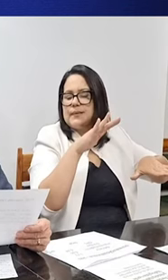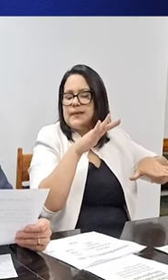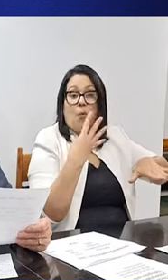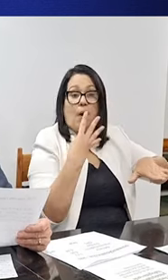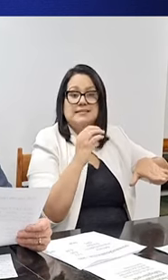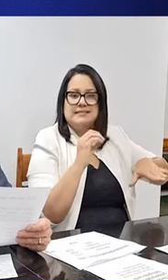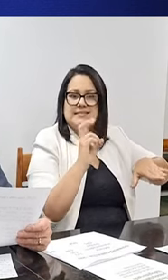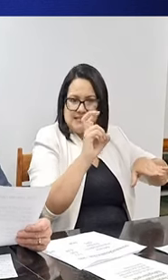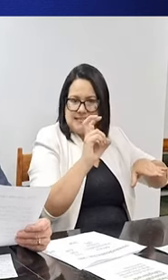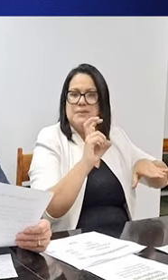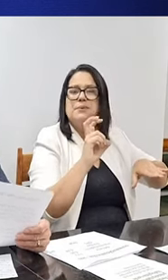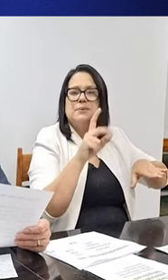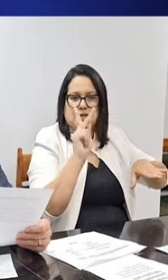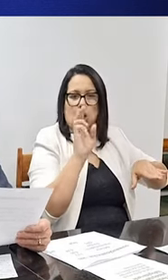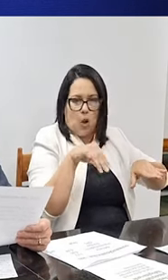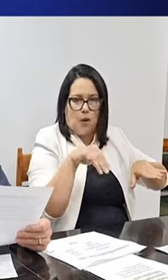ou menos 450 quilômetros,